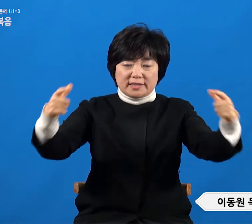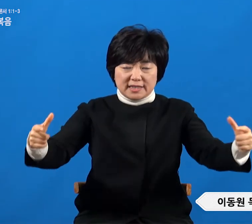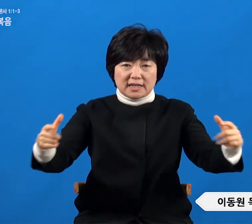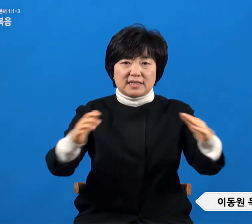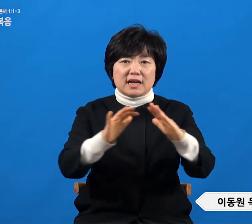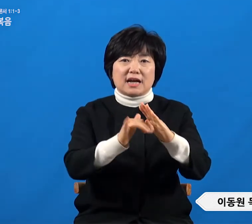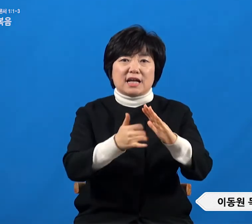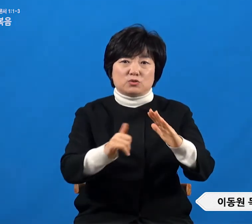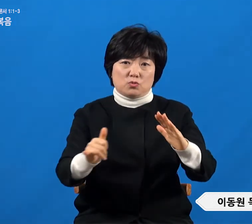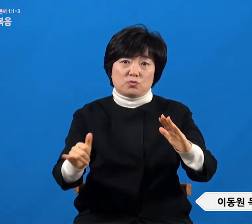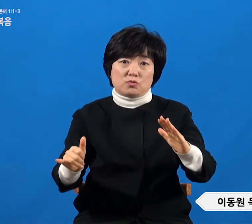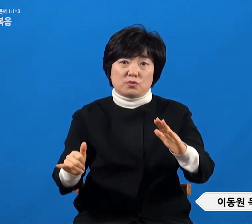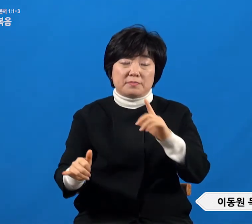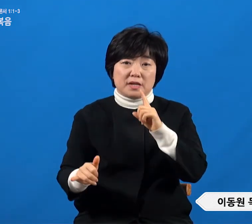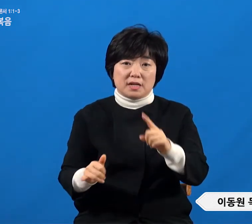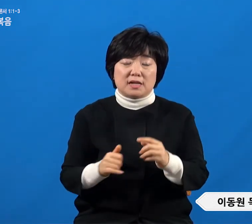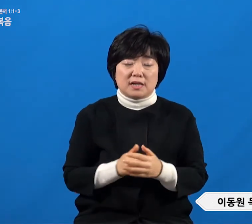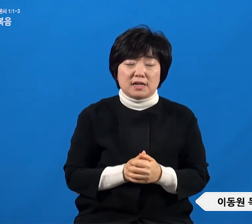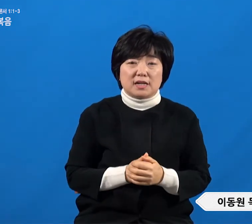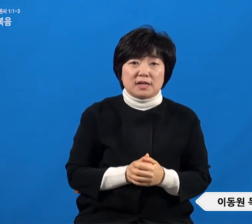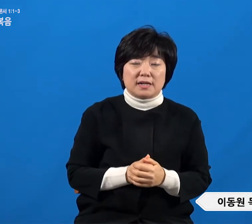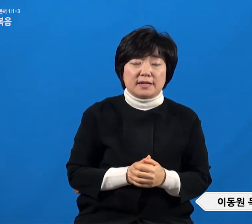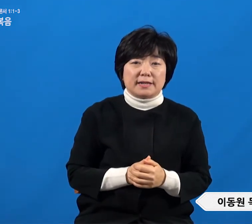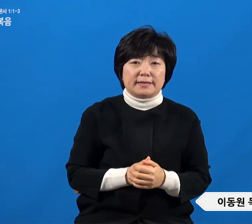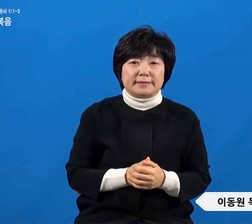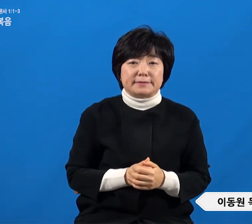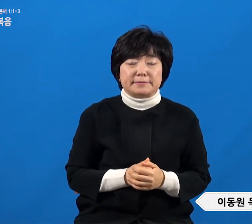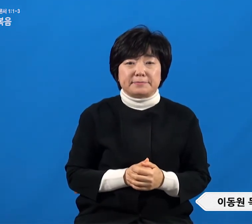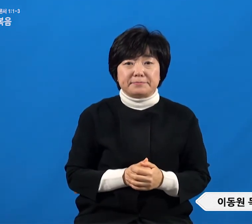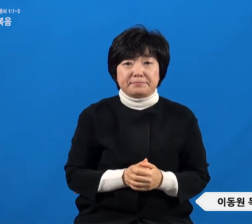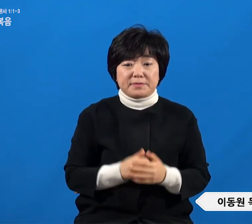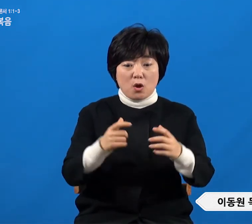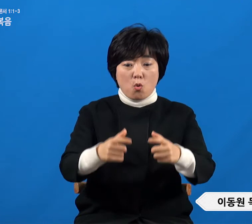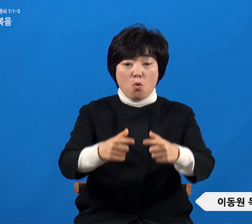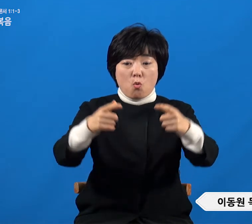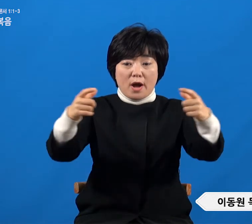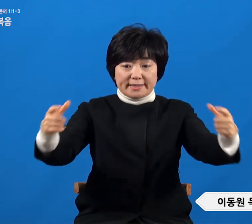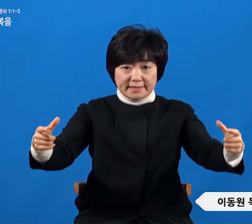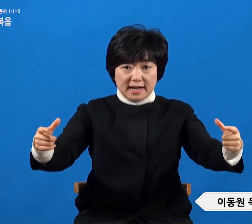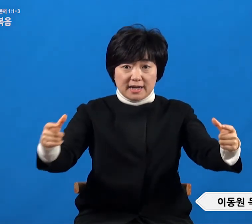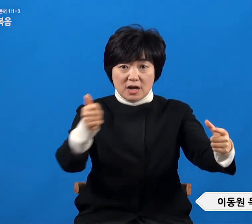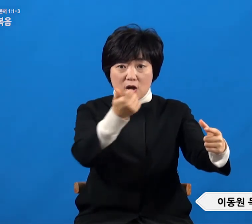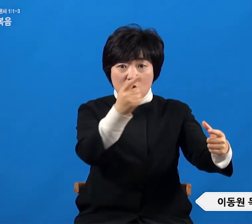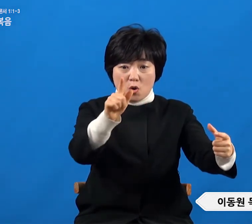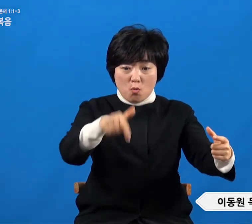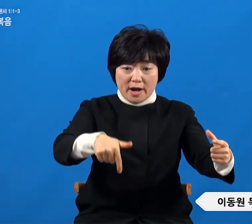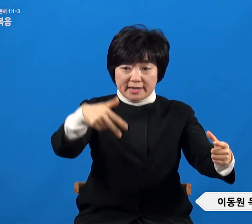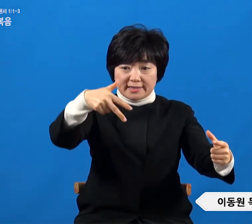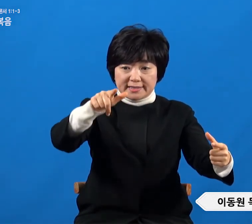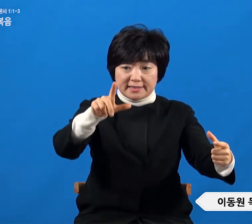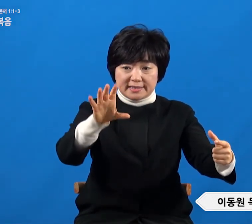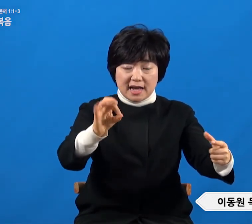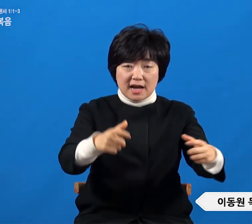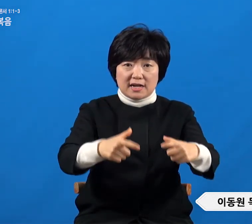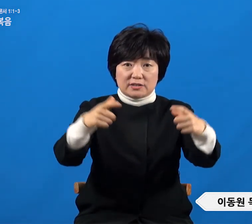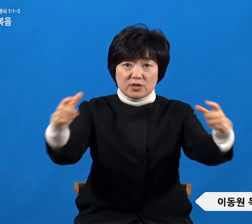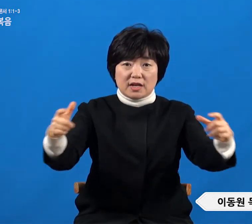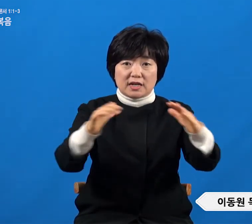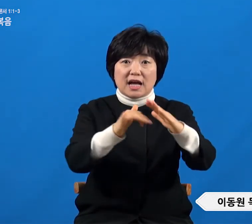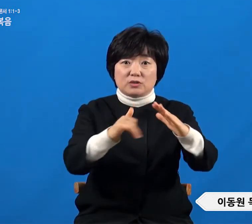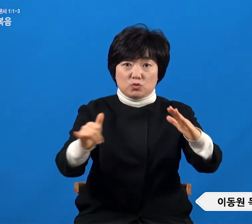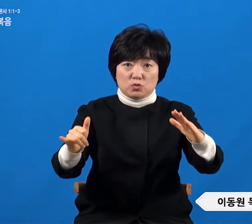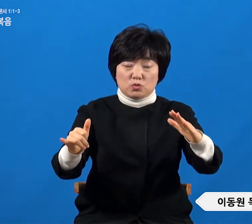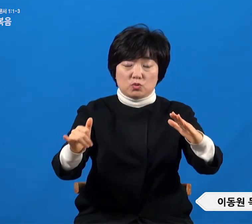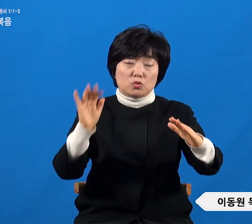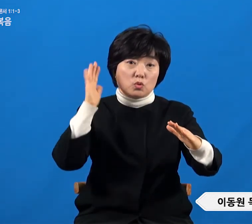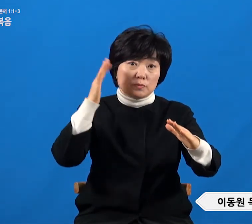가족이다, 이런 표현을 쓰기도 합니다. Extended family, 확장된 가족. 자, 이런 우리 시대 사람들의